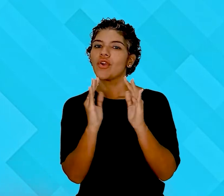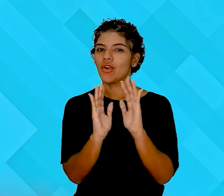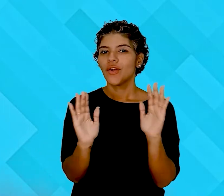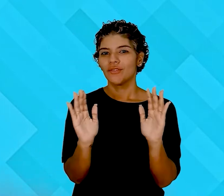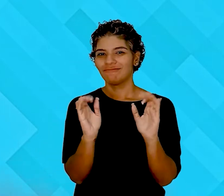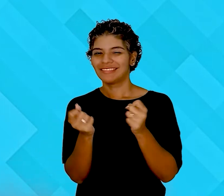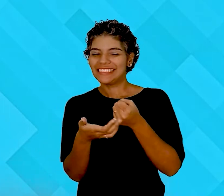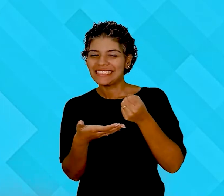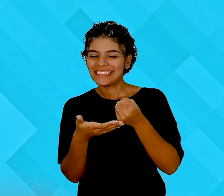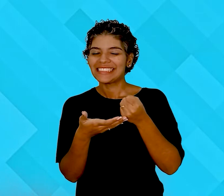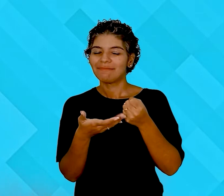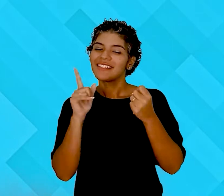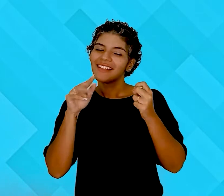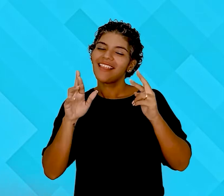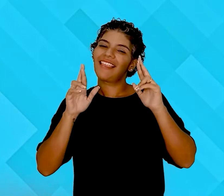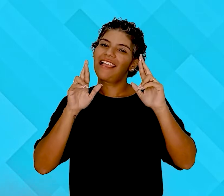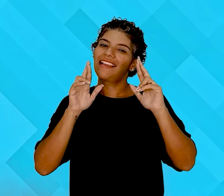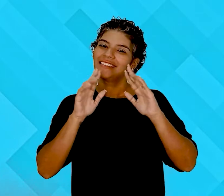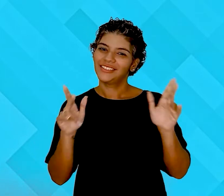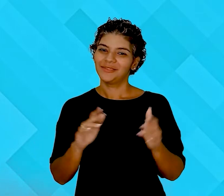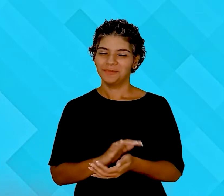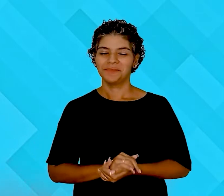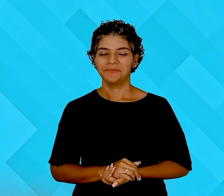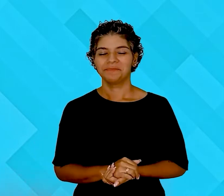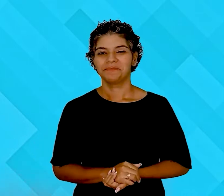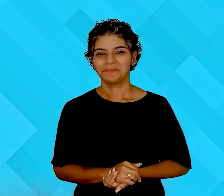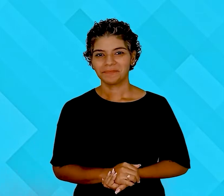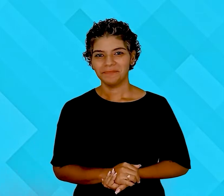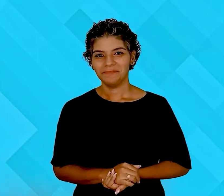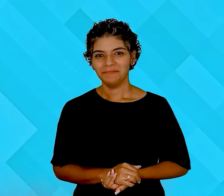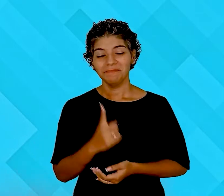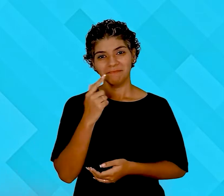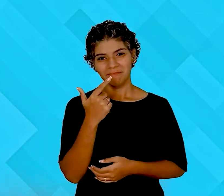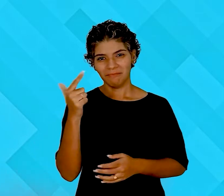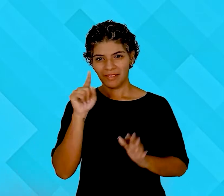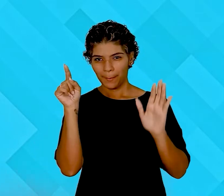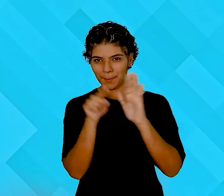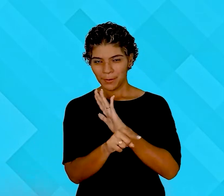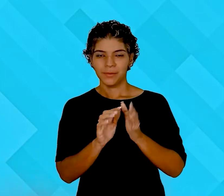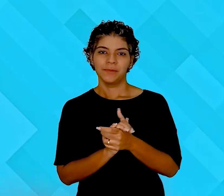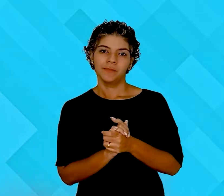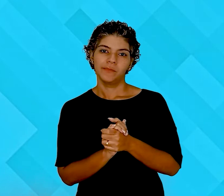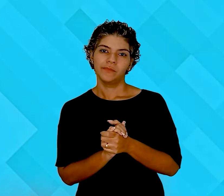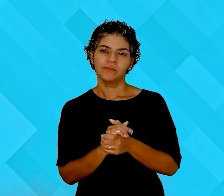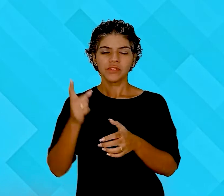bom. Uma outra pergunta agora. Quando a gente fala de marketing, a gente sempre pensa em vendas,